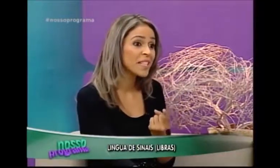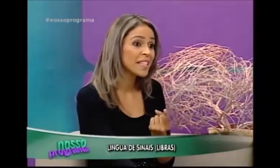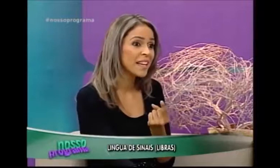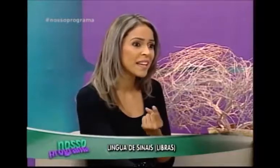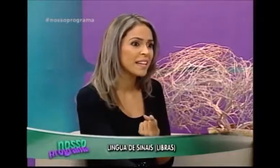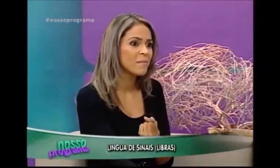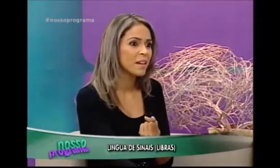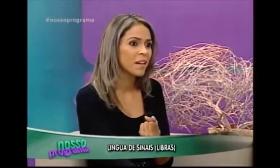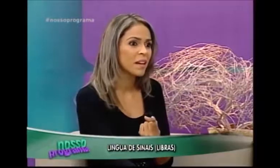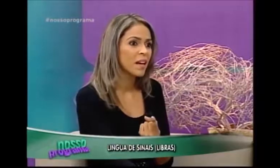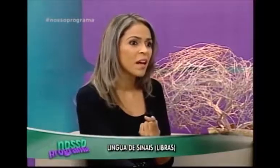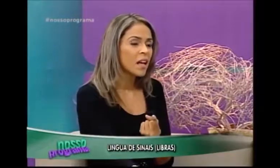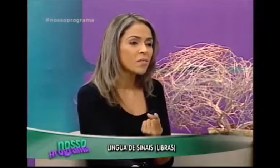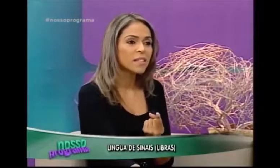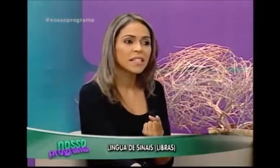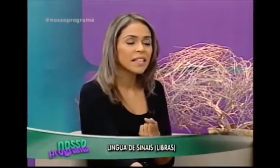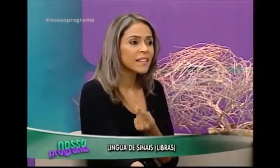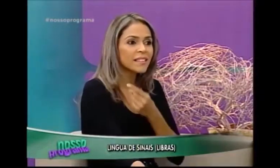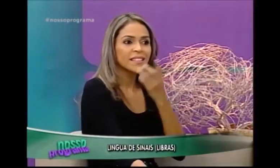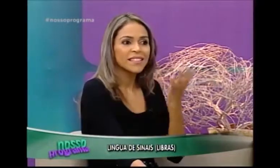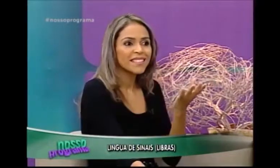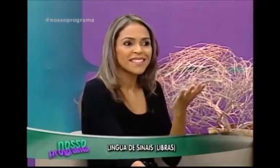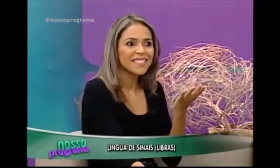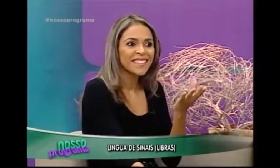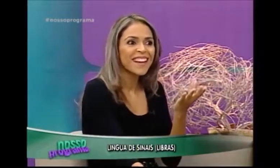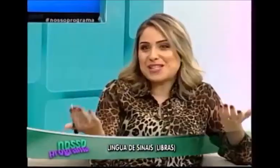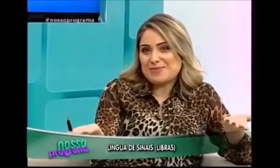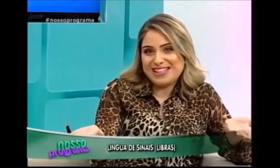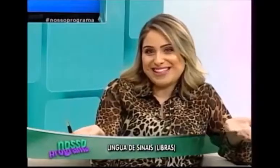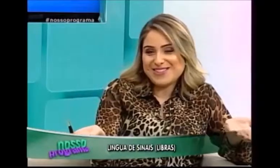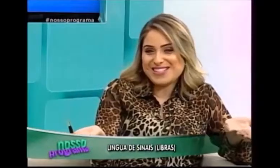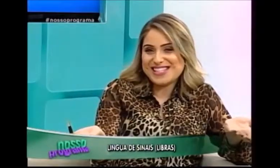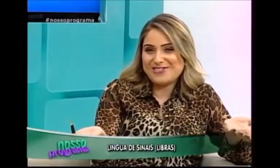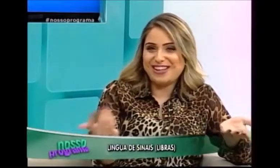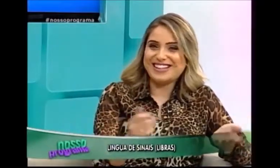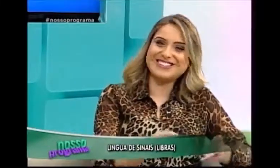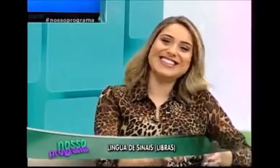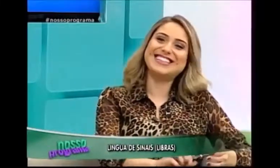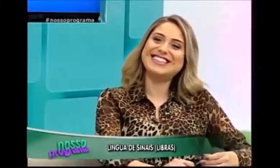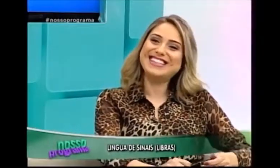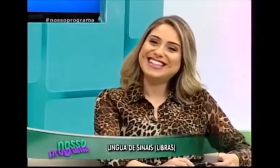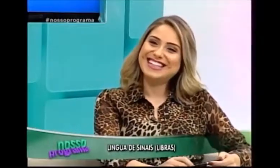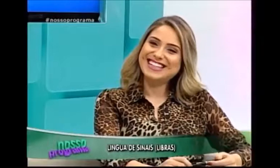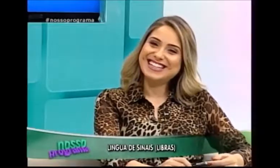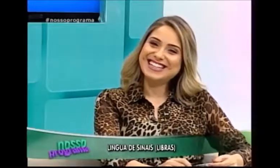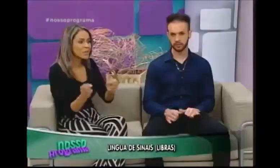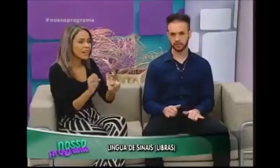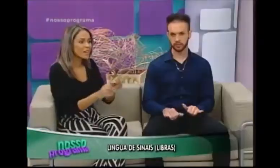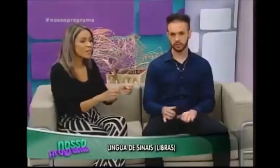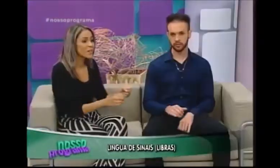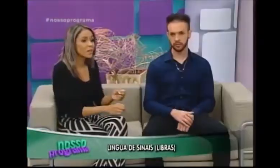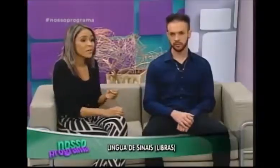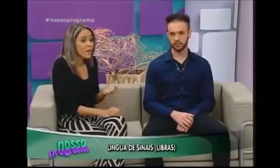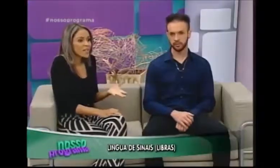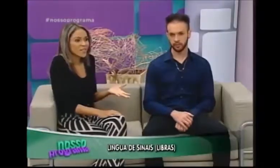física e química. Eu falei assim... Palavras que às vezes a gente não sabe nem o que significa. Falar, oi, aleluia, glória a Deus, mistura H2O. Não posso